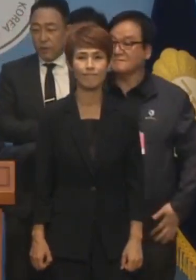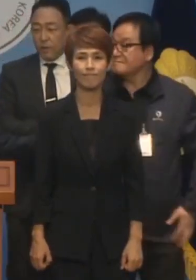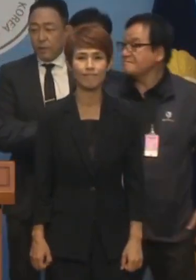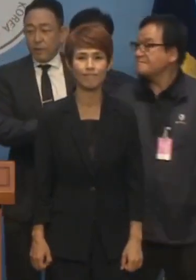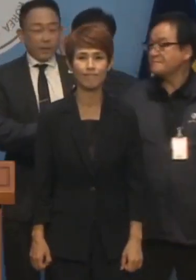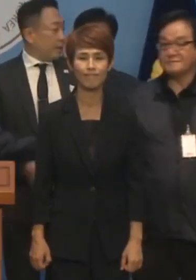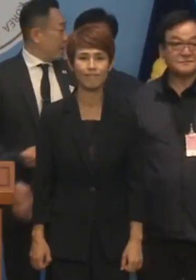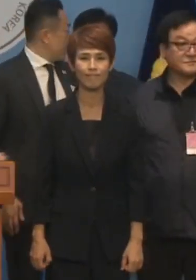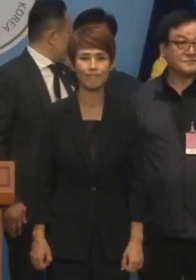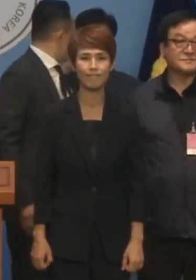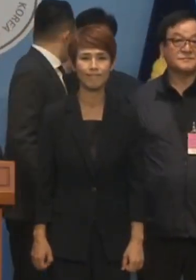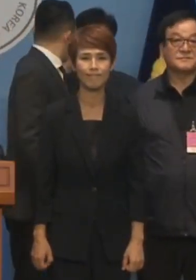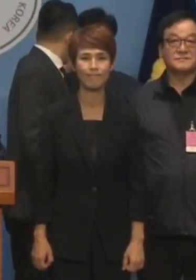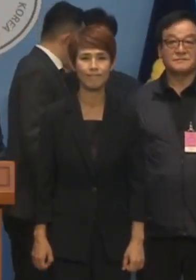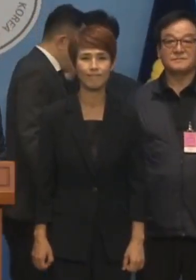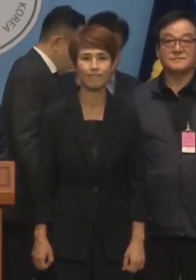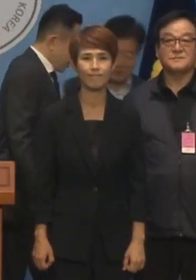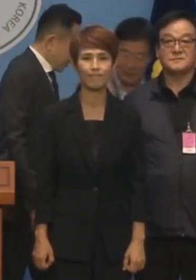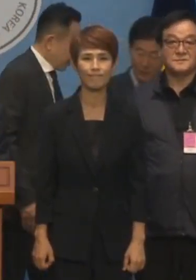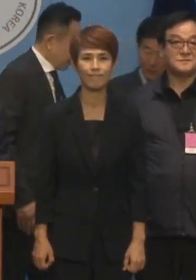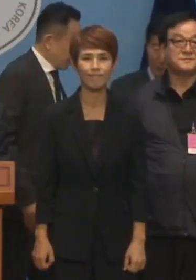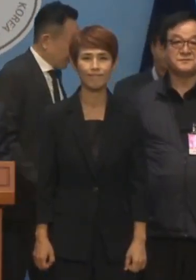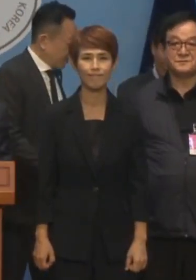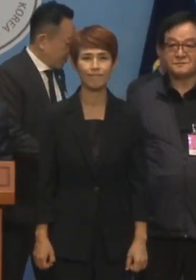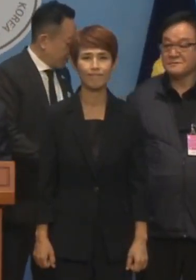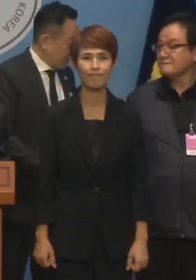얼굴 가릴 거야. 조금 옆으로 가요.